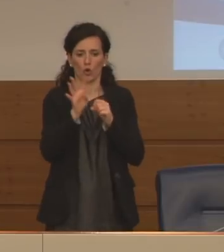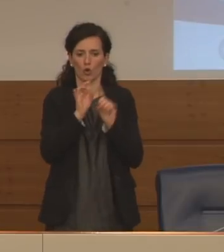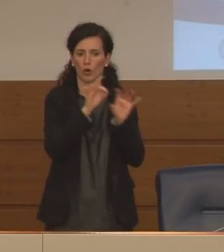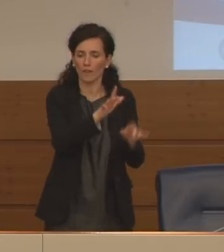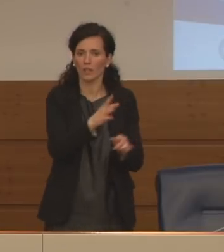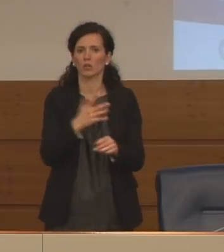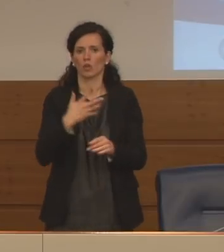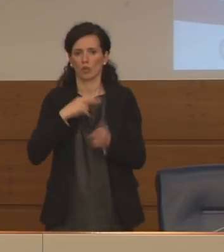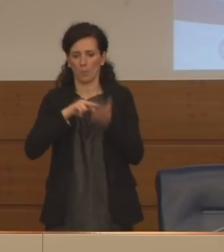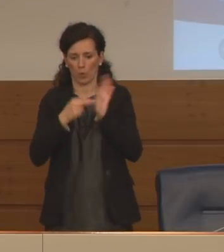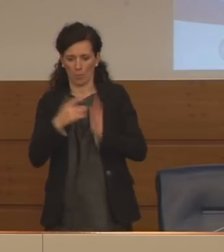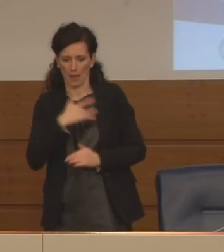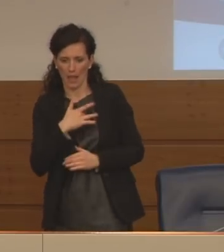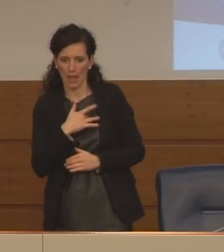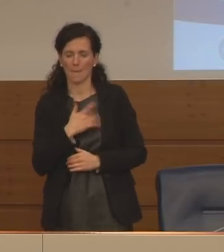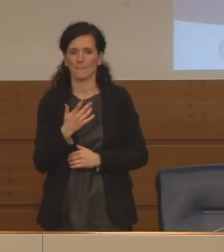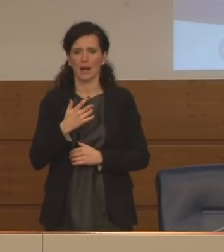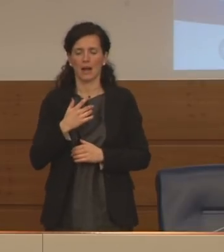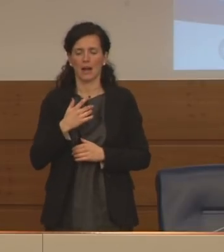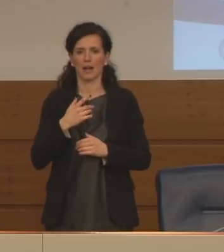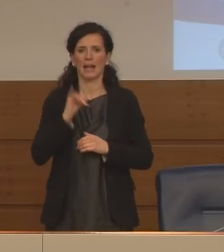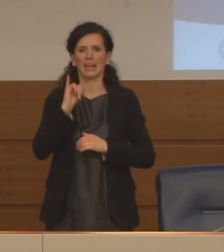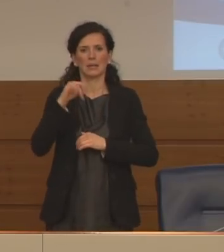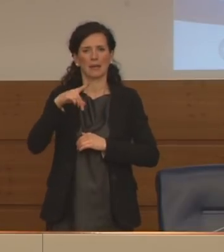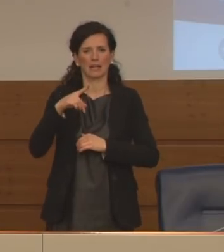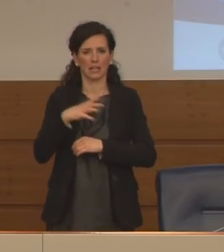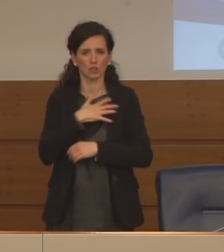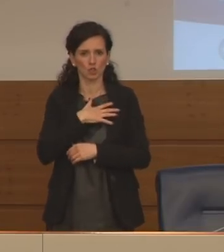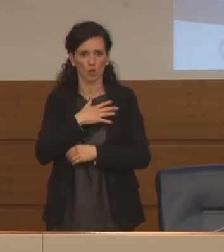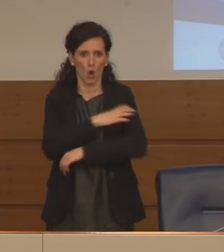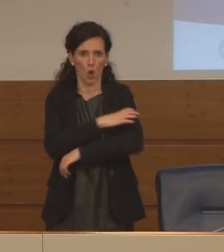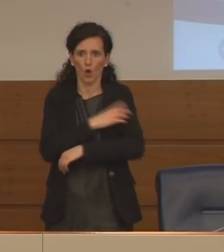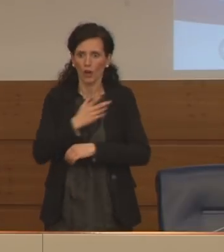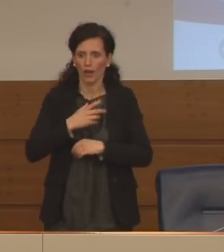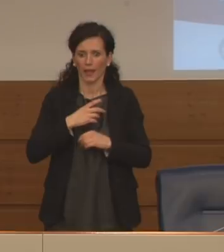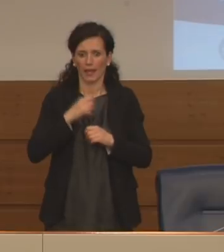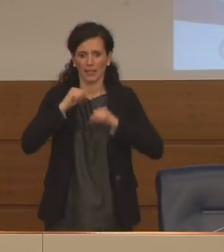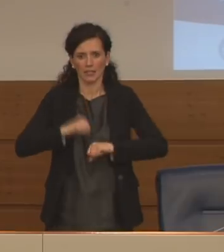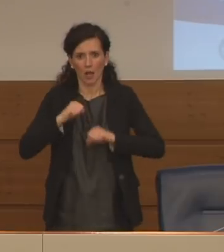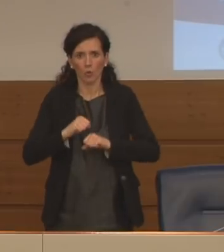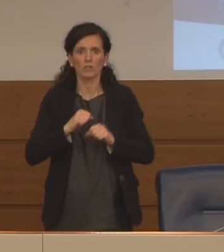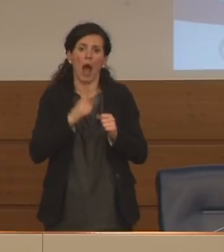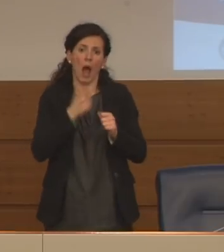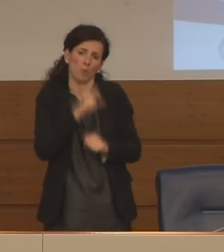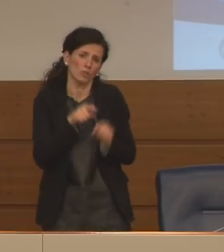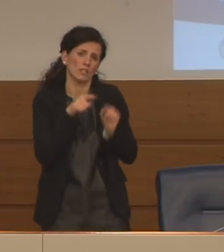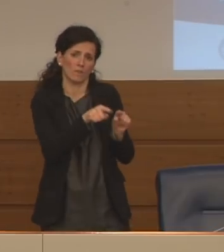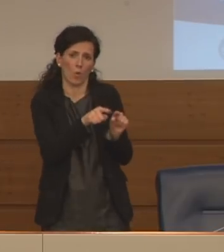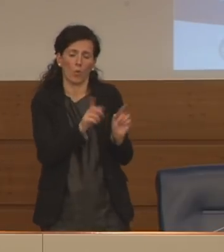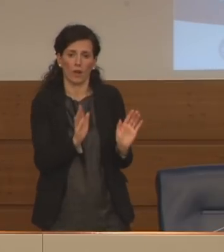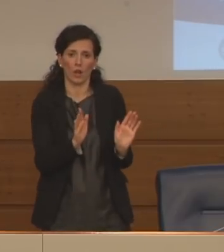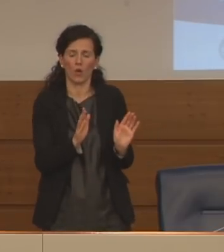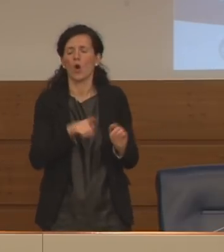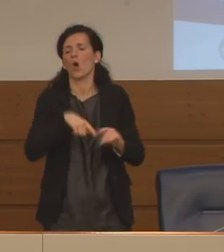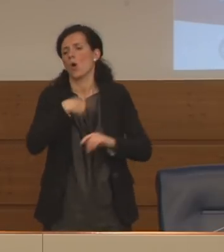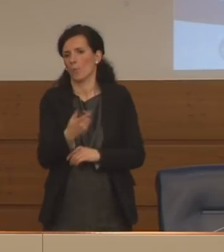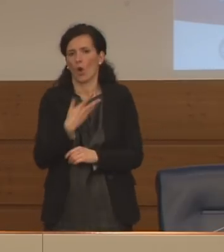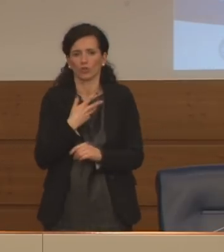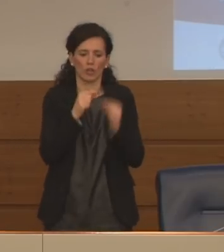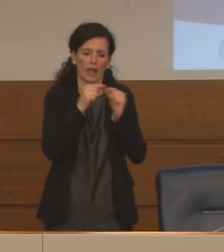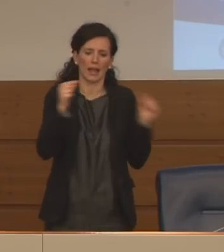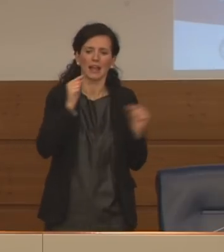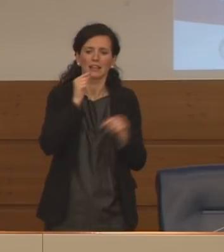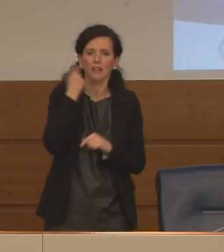cardiopatia ischemica la fibrillazione atriale e l'ipertensione è morto per quei motivi li poi ci aveva anche il tampone